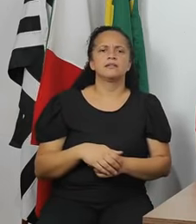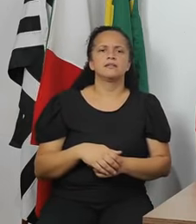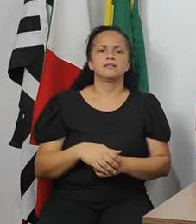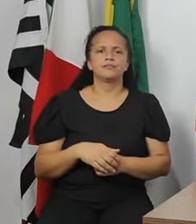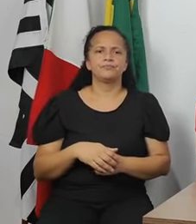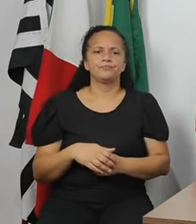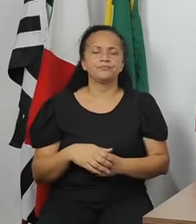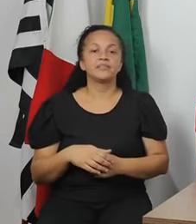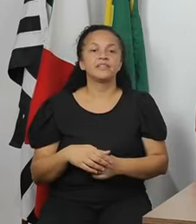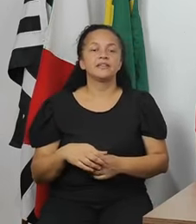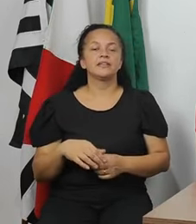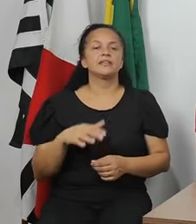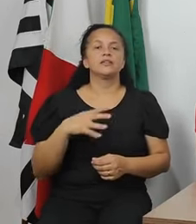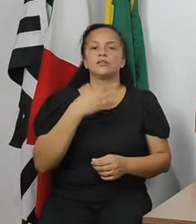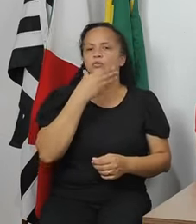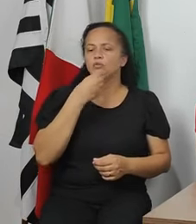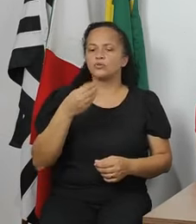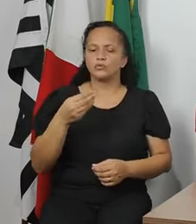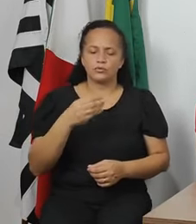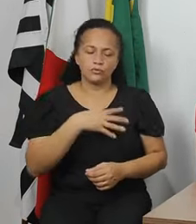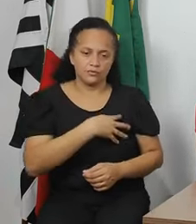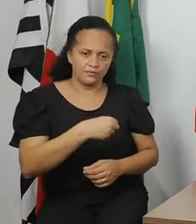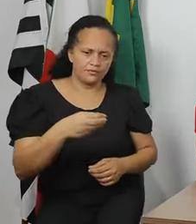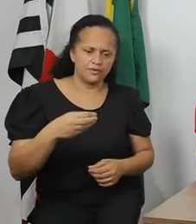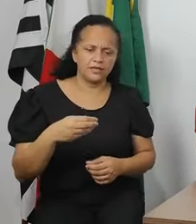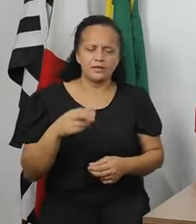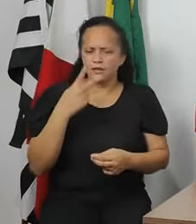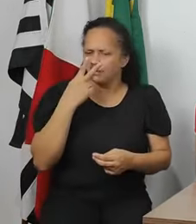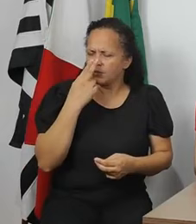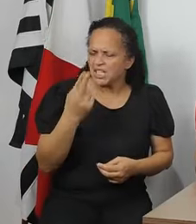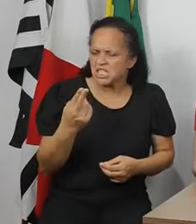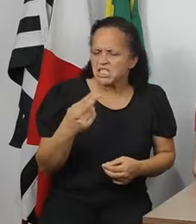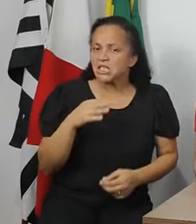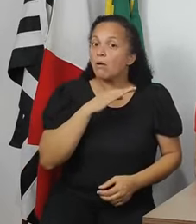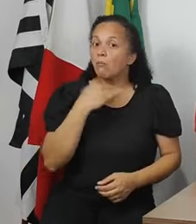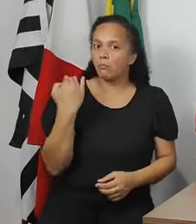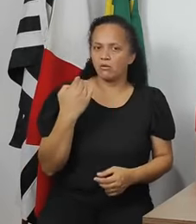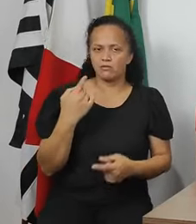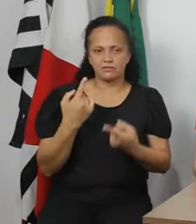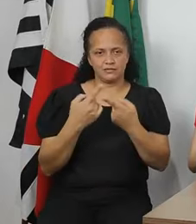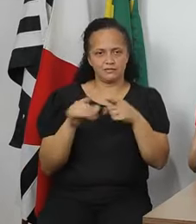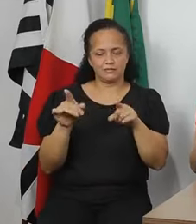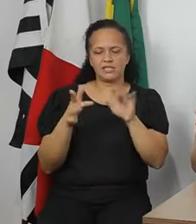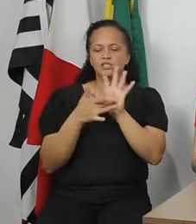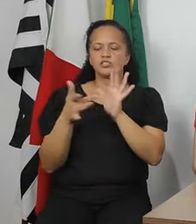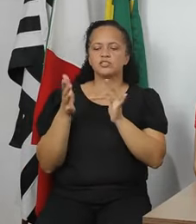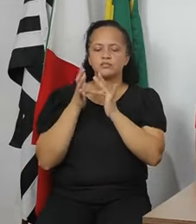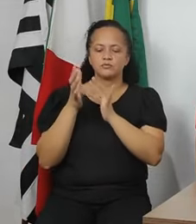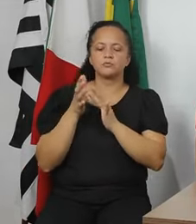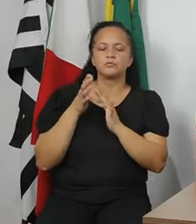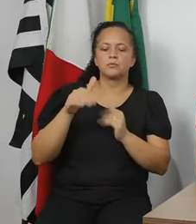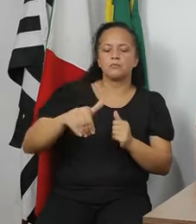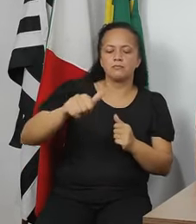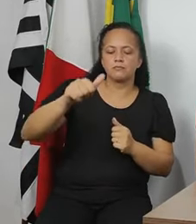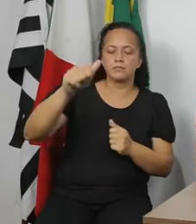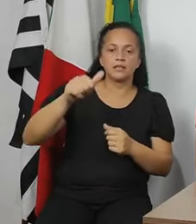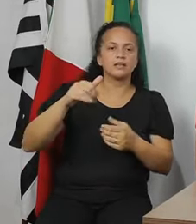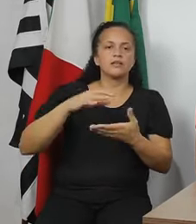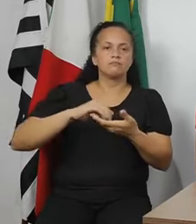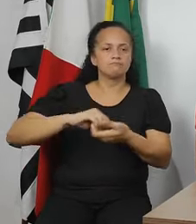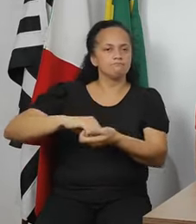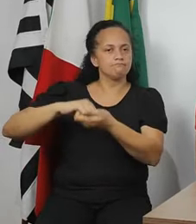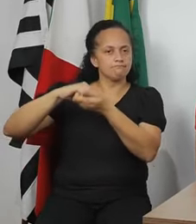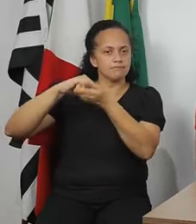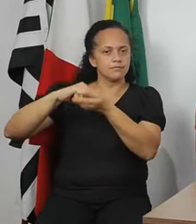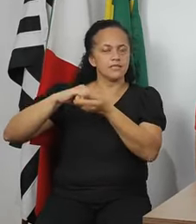morto, de tal maneira que muitos diziam que ele estava morto. Mas Jesus, tomando-o pela mão, o ergueu e ele se levantou. E